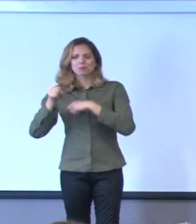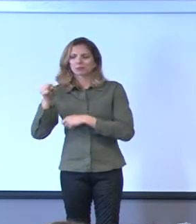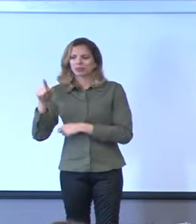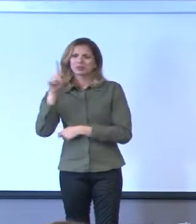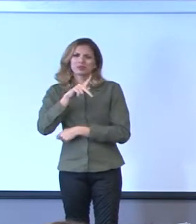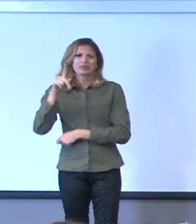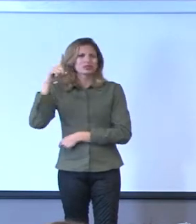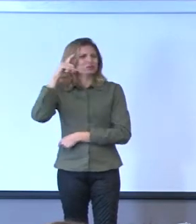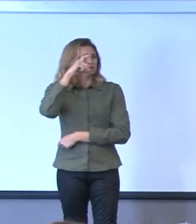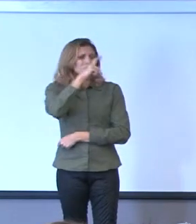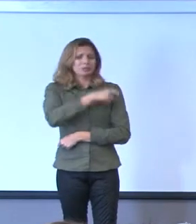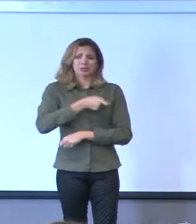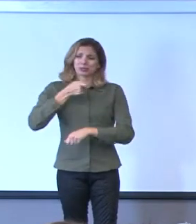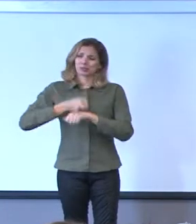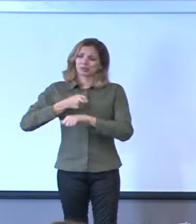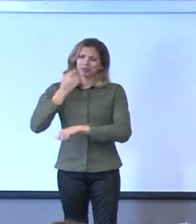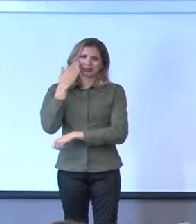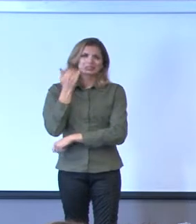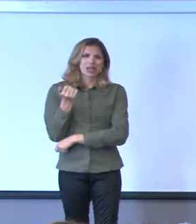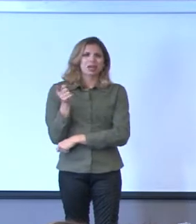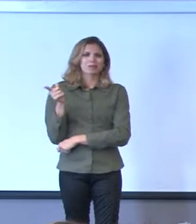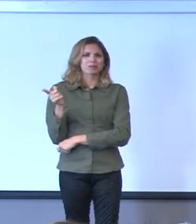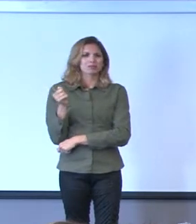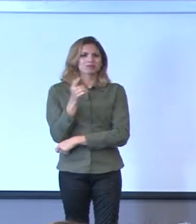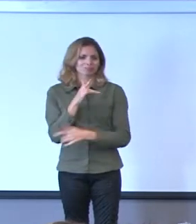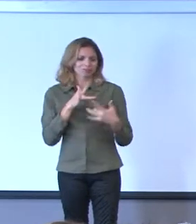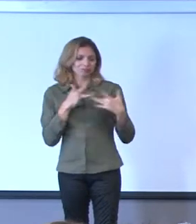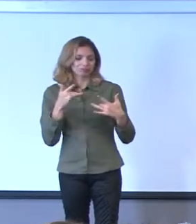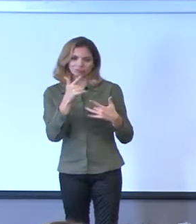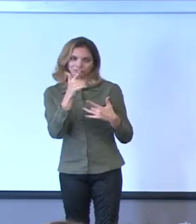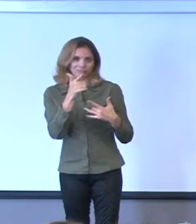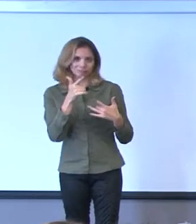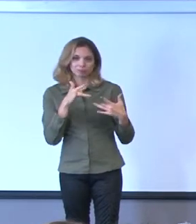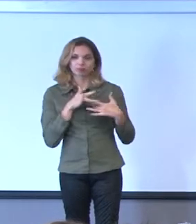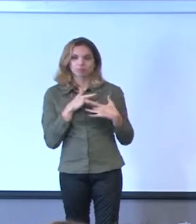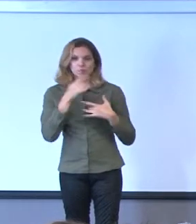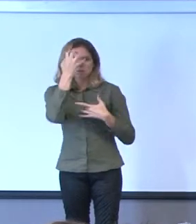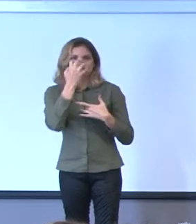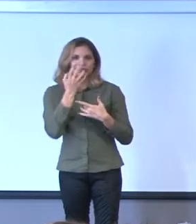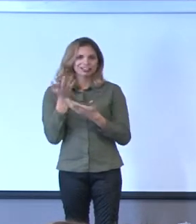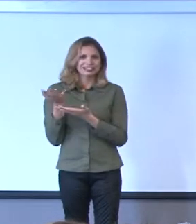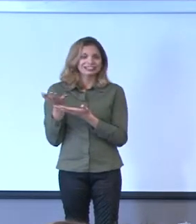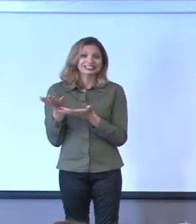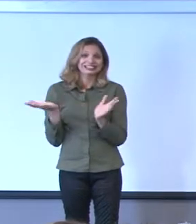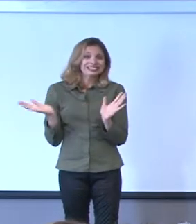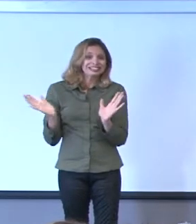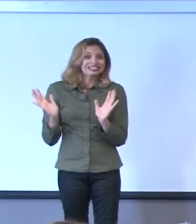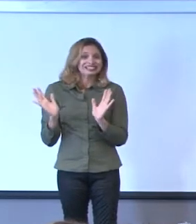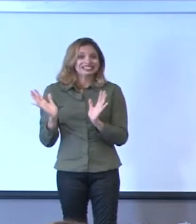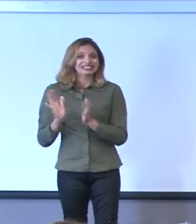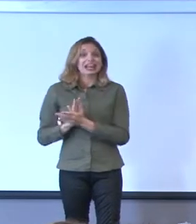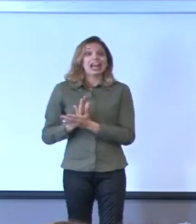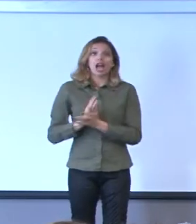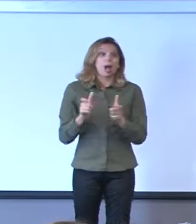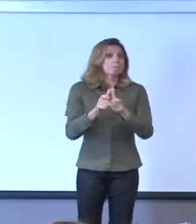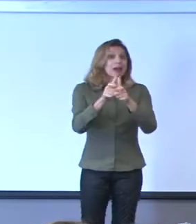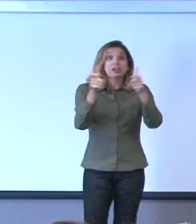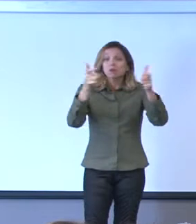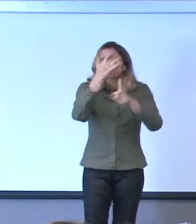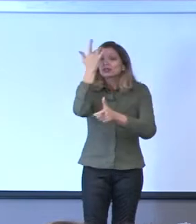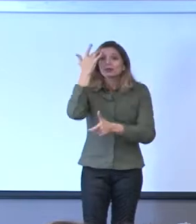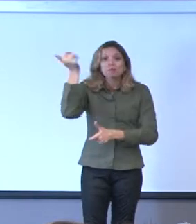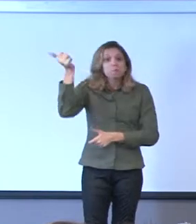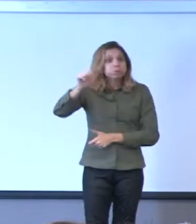difícil, assim, uma professora que não era muito generosa com a turma. Enfim, 80% da turma foi reprovada.